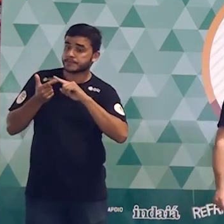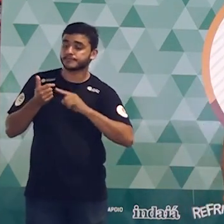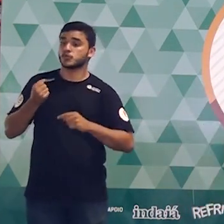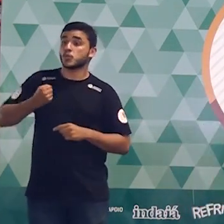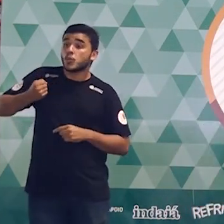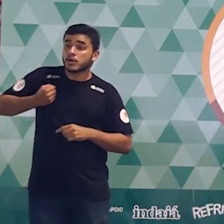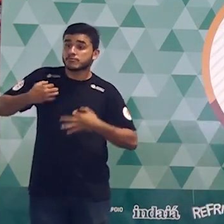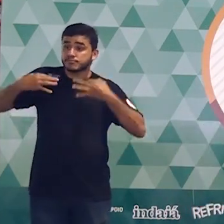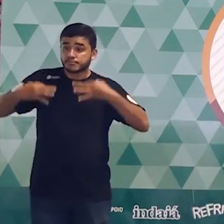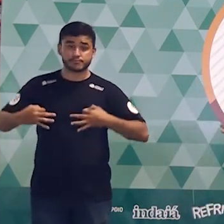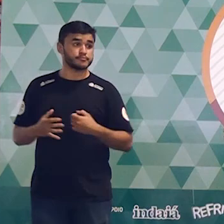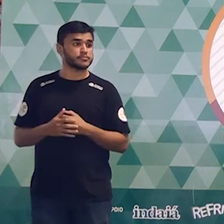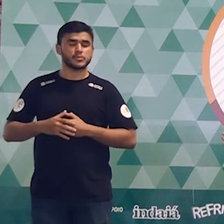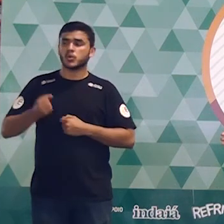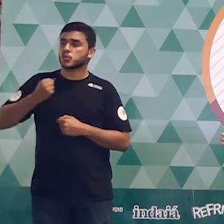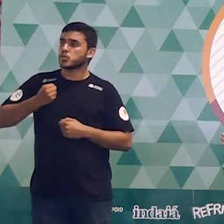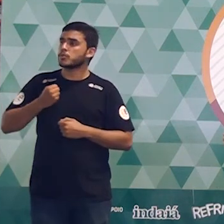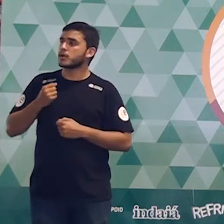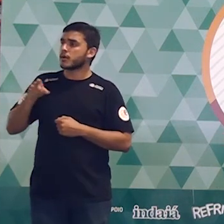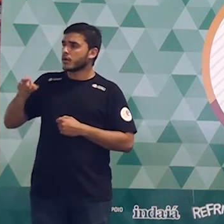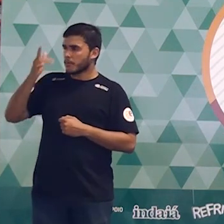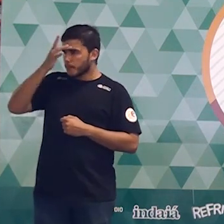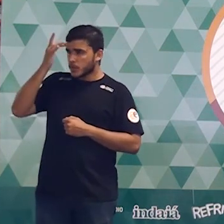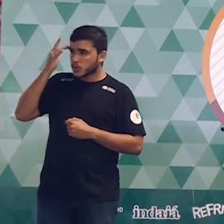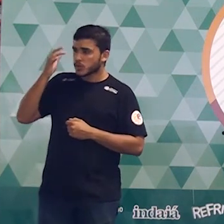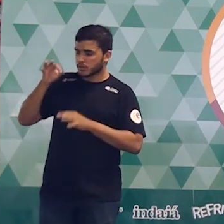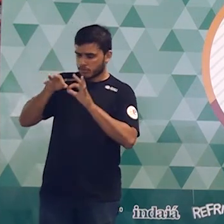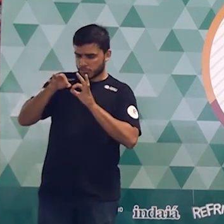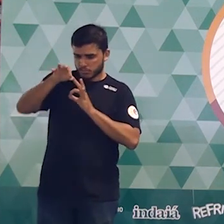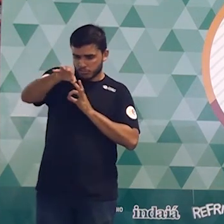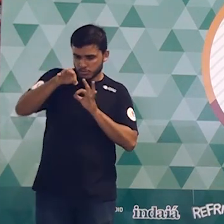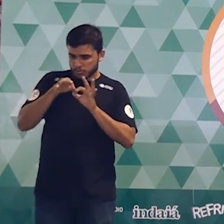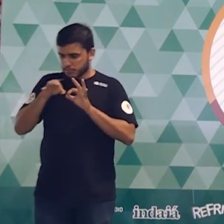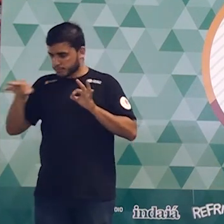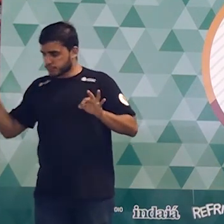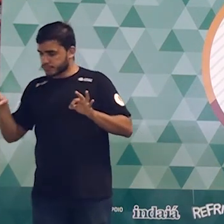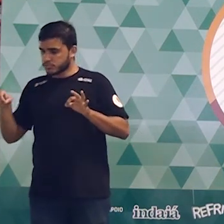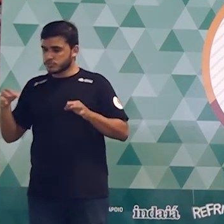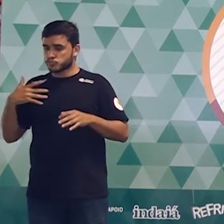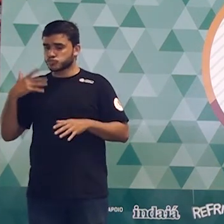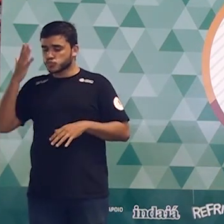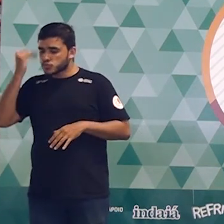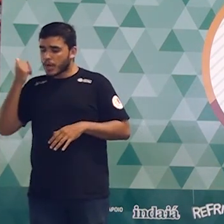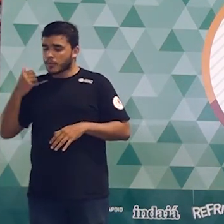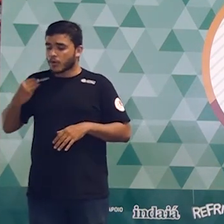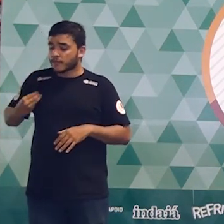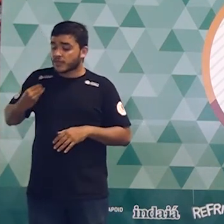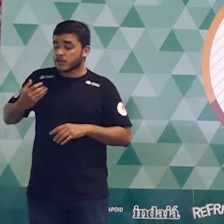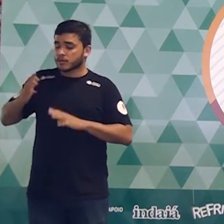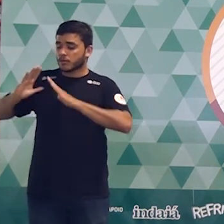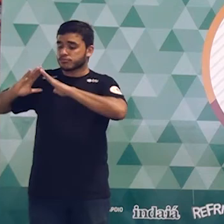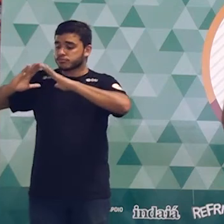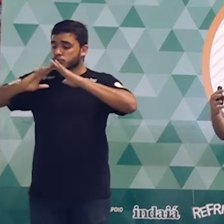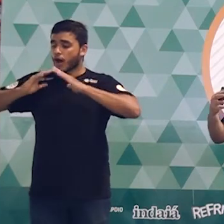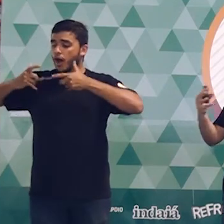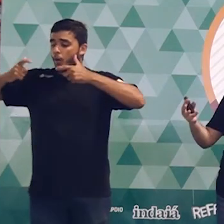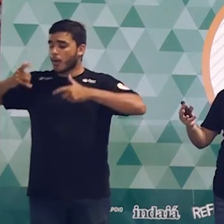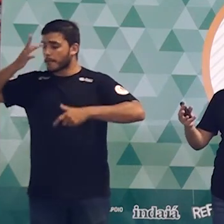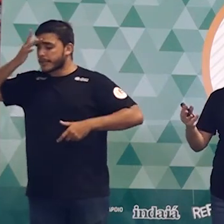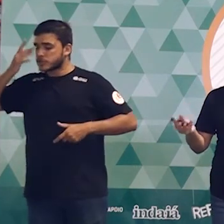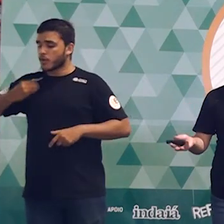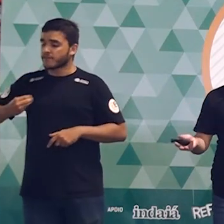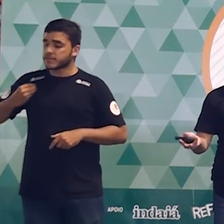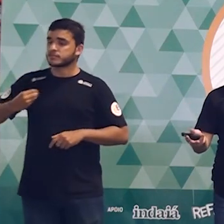país é povoado quando ele tem um número X de habitantes por quilômetro quadrado, mas infelizmente não tem esse número. Ninguém nunca chegou a uma conclusão, a